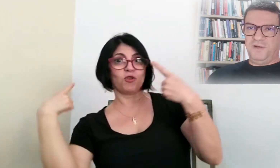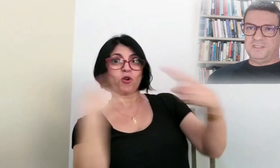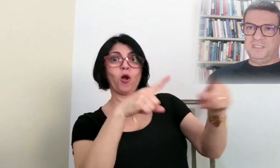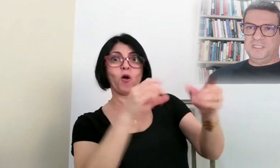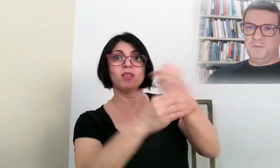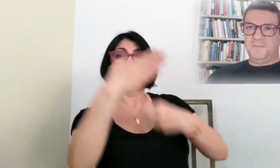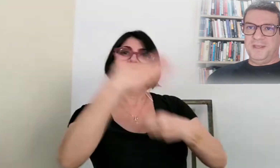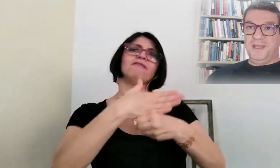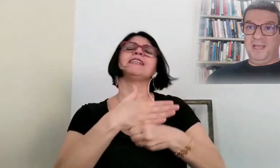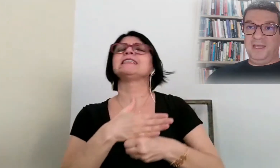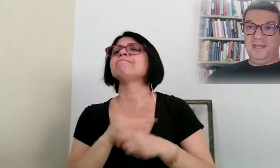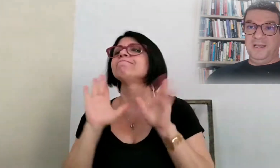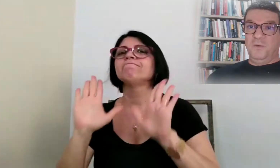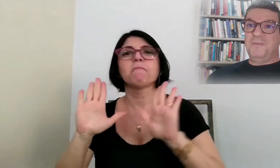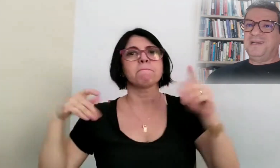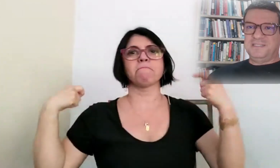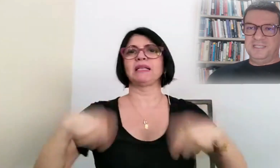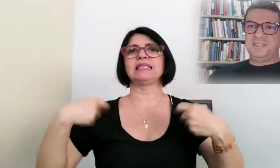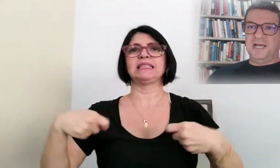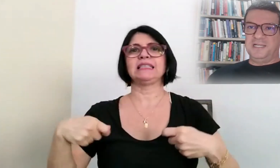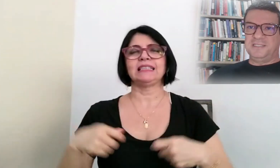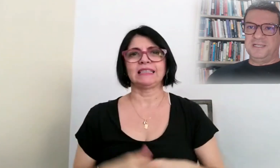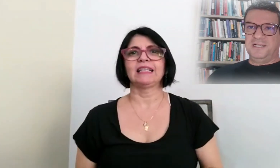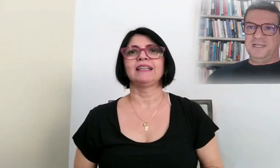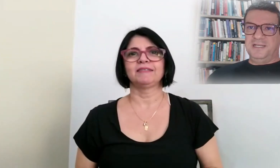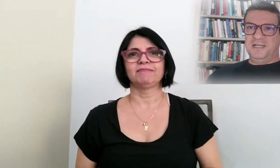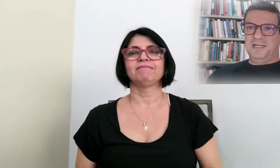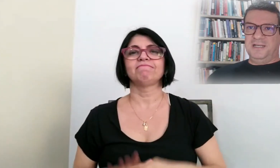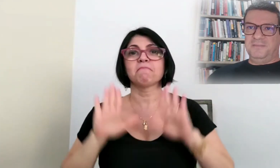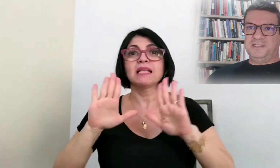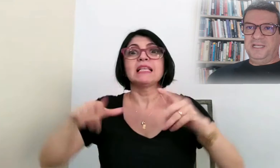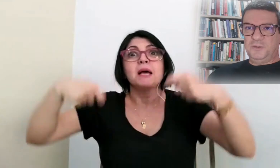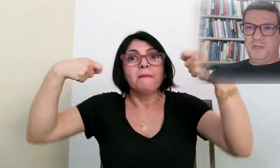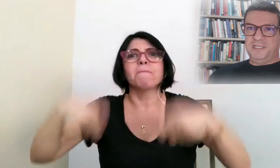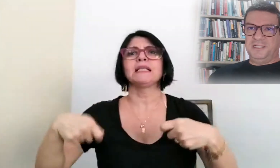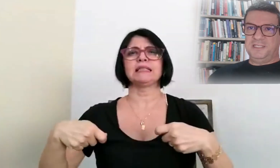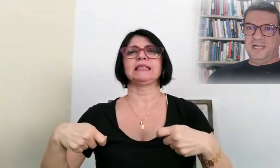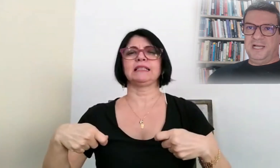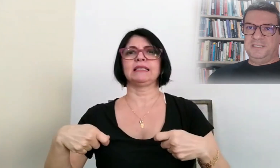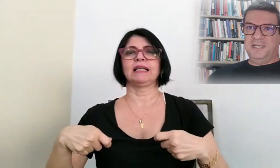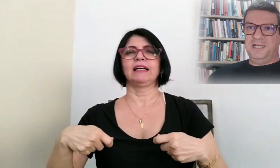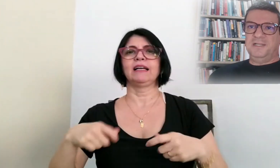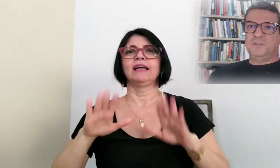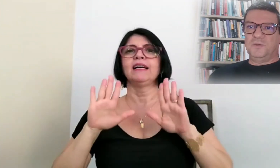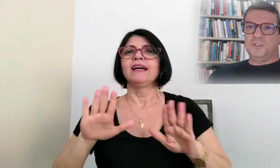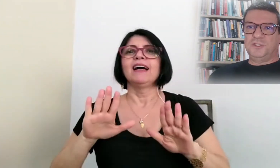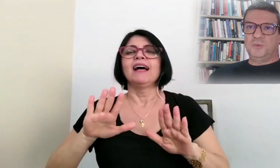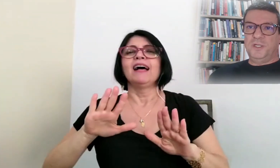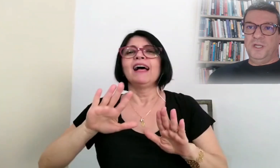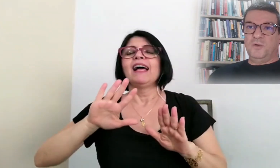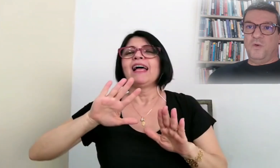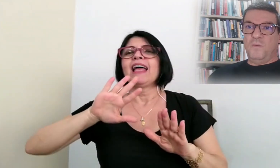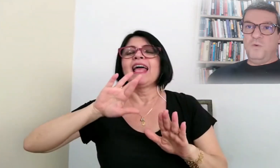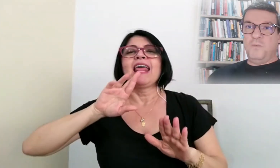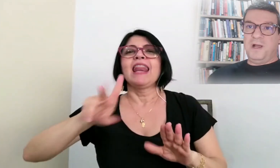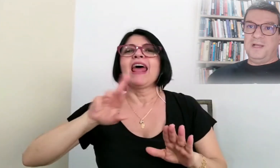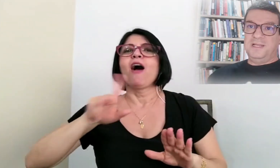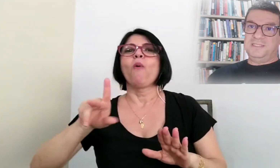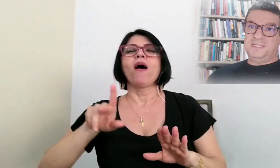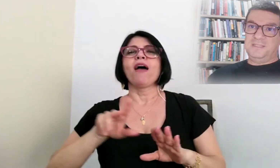o antifascismo é uma necessidade, mas sendo uma necessidade, ele não se constitui